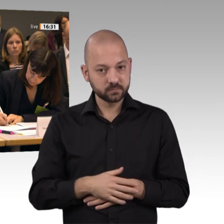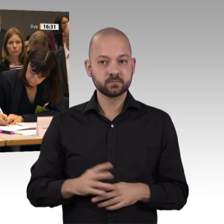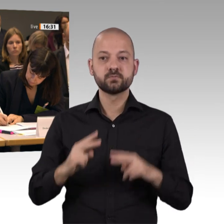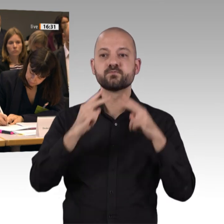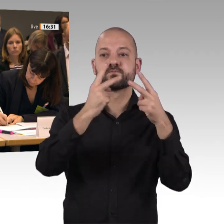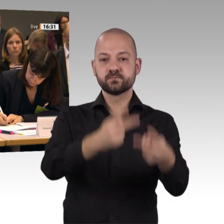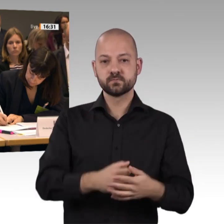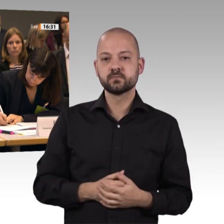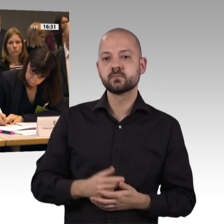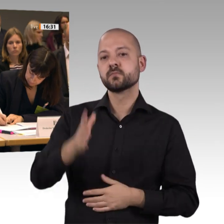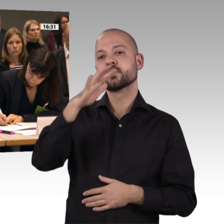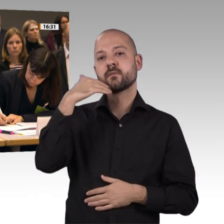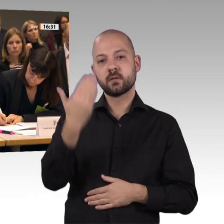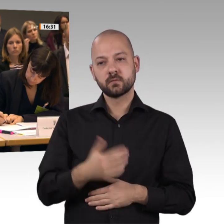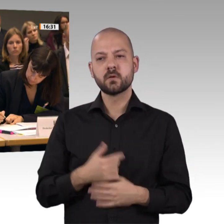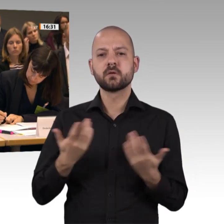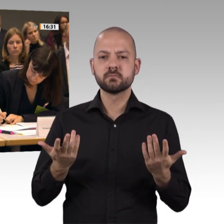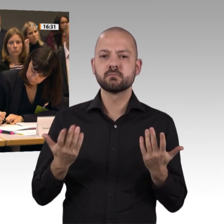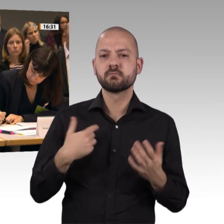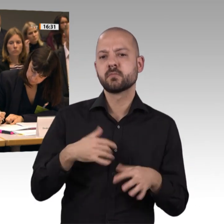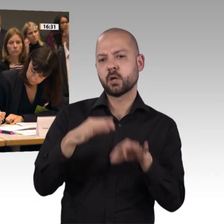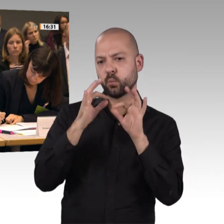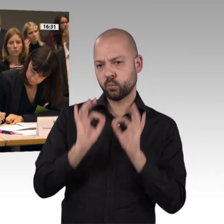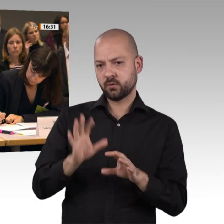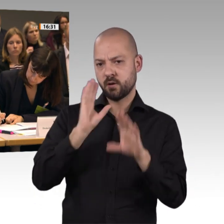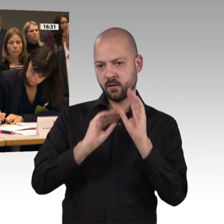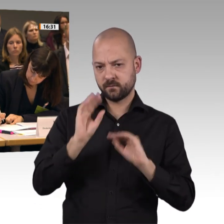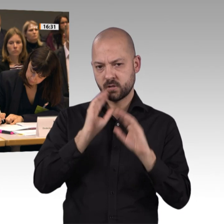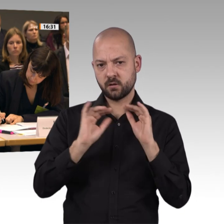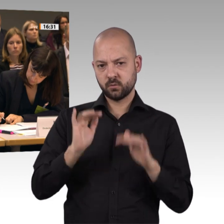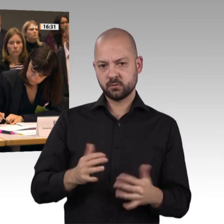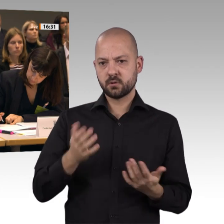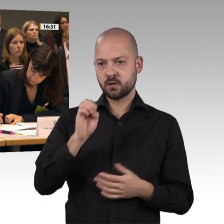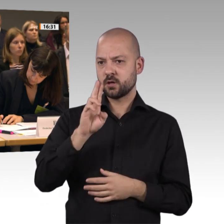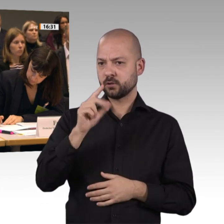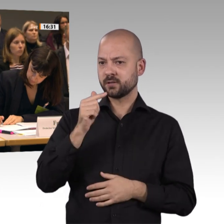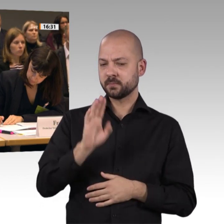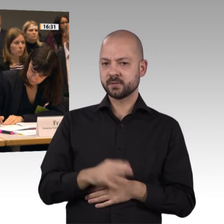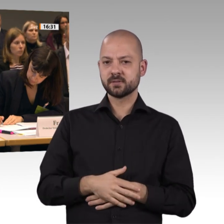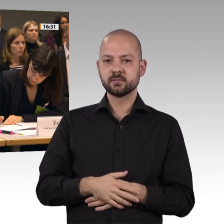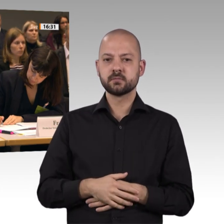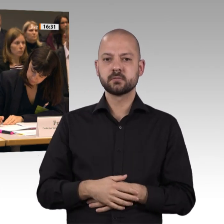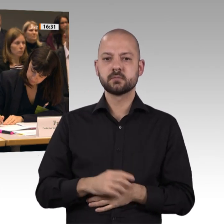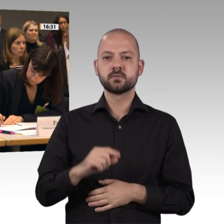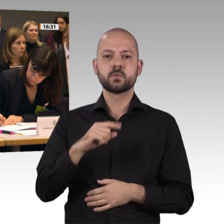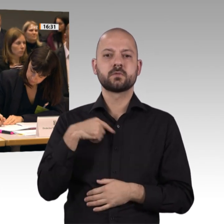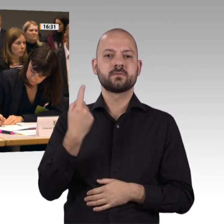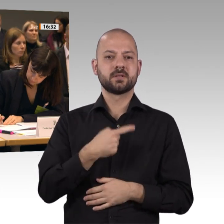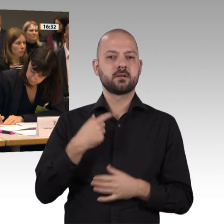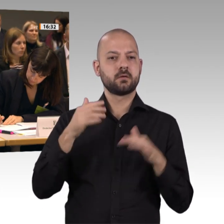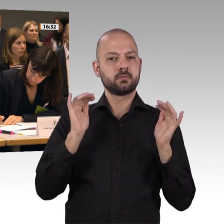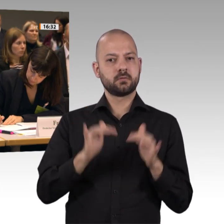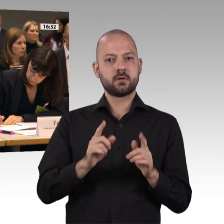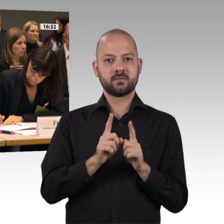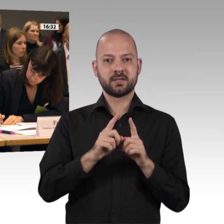dass die Entfristung kommt, weil wir müssen erstmal professionelle Strukturen aufbauen. Ein Großteil der bewilligten Mittel wird nicht abgerufen, weil es